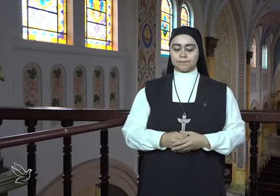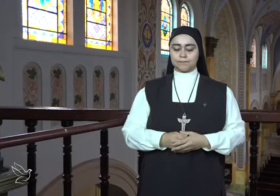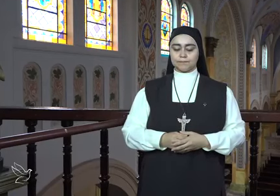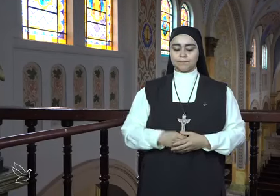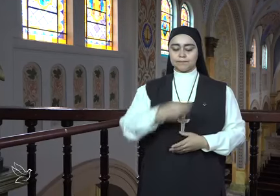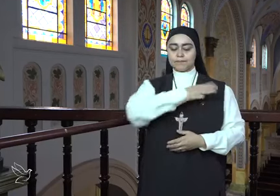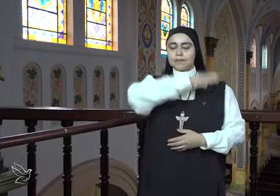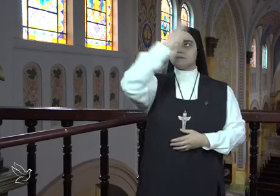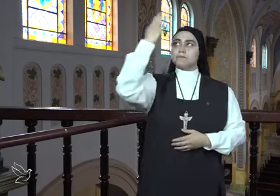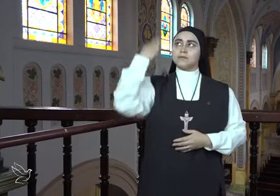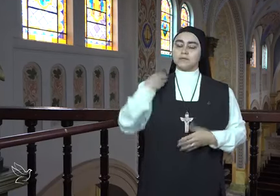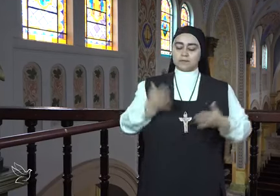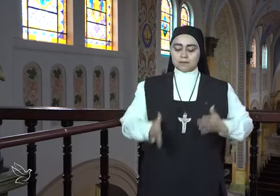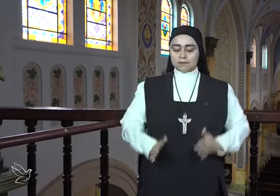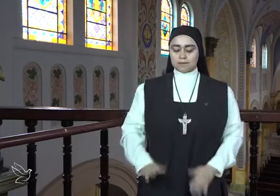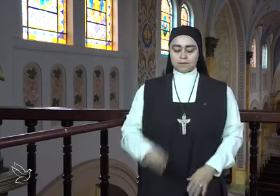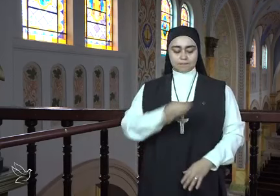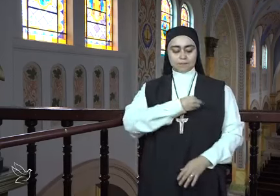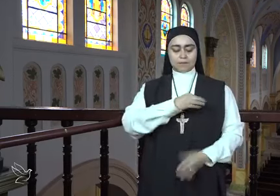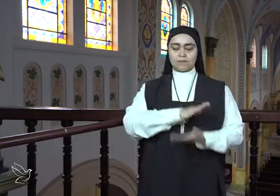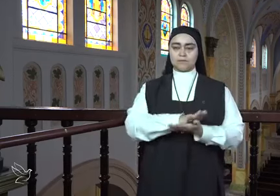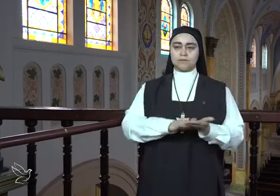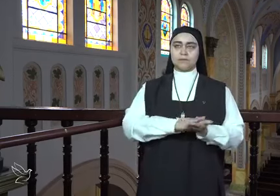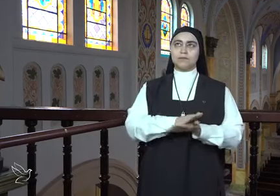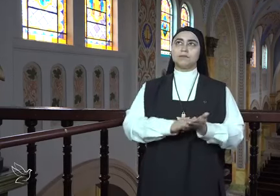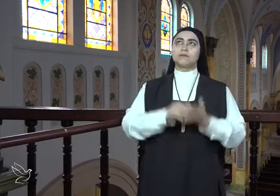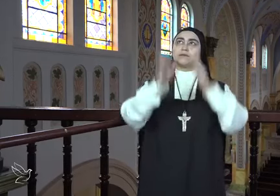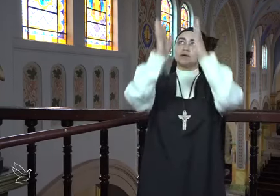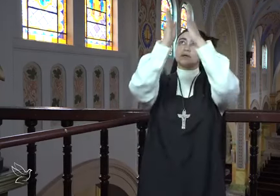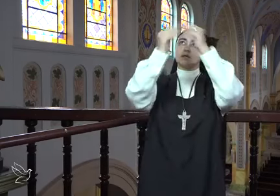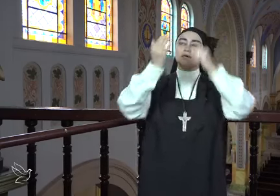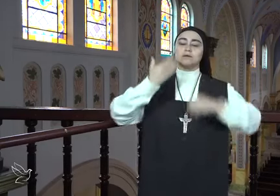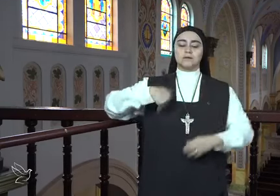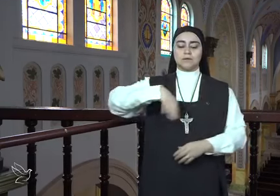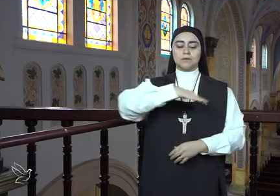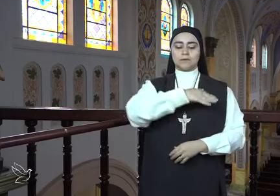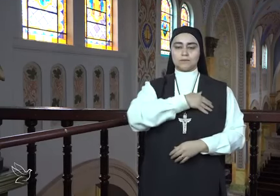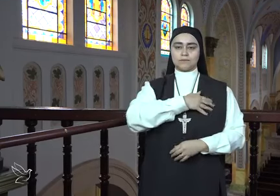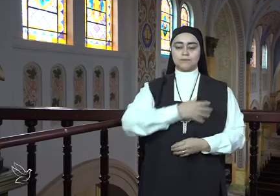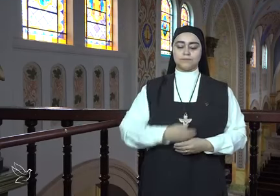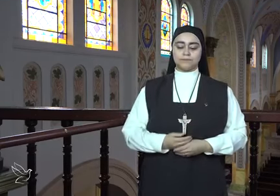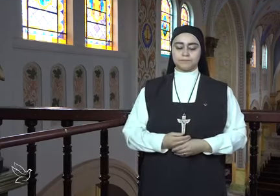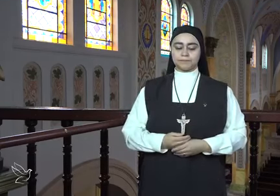Ó Maria concebida sem pecado, rogai por nós que recorremos a vós.